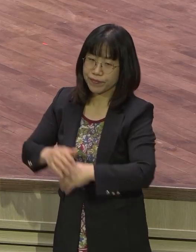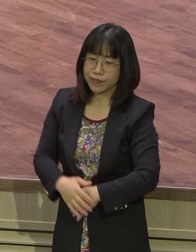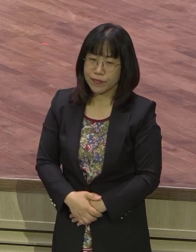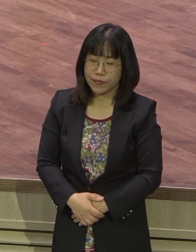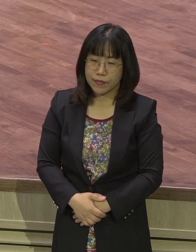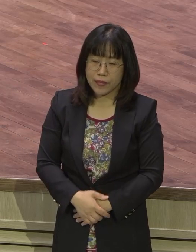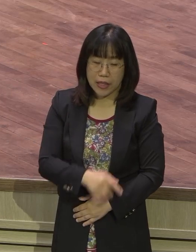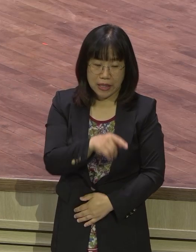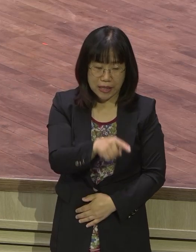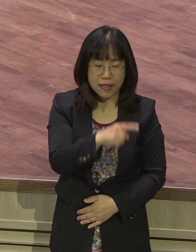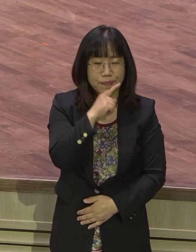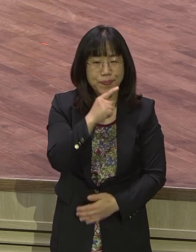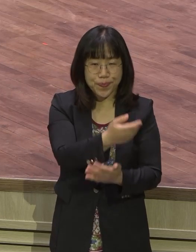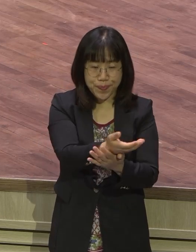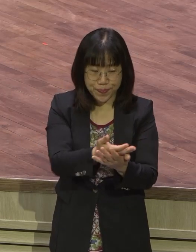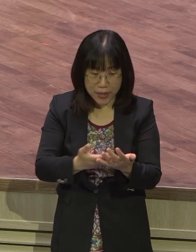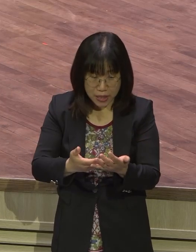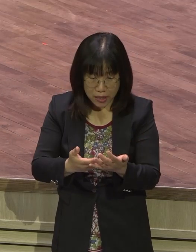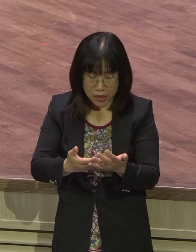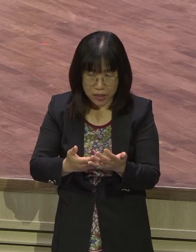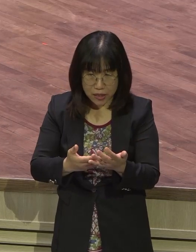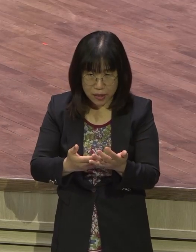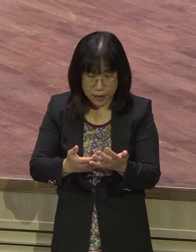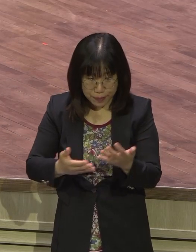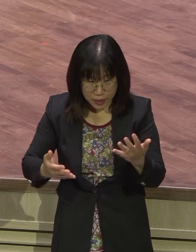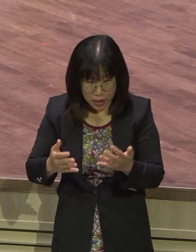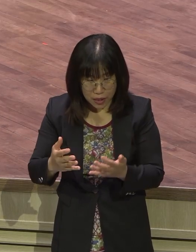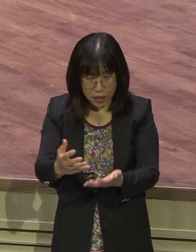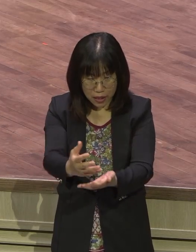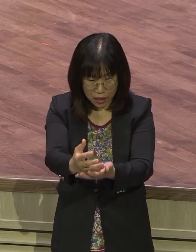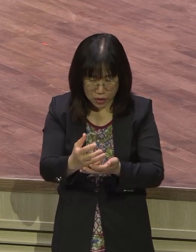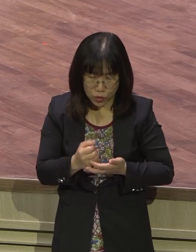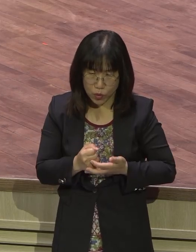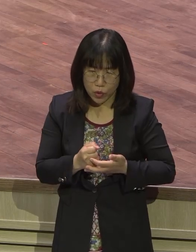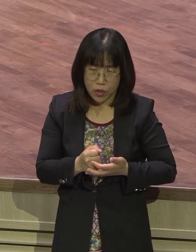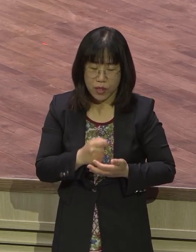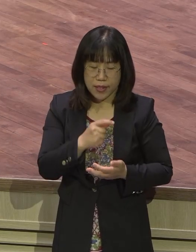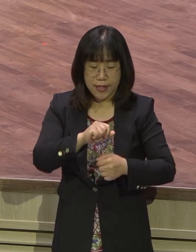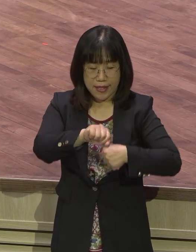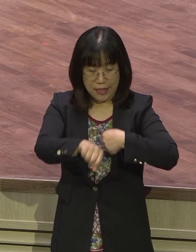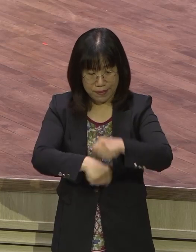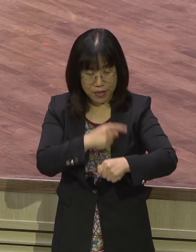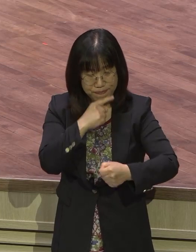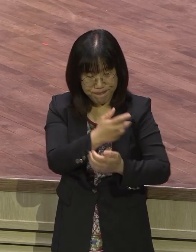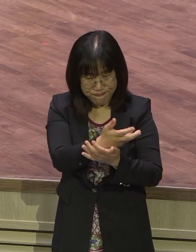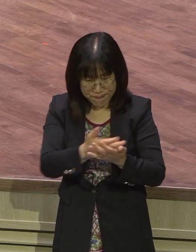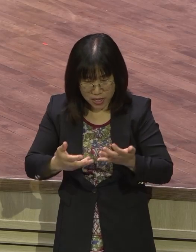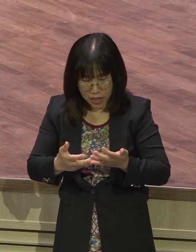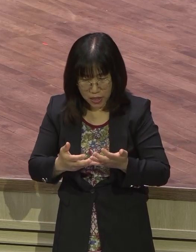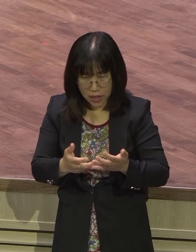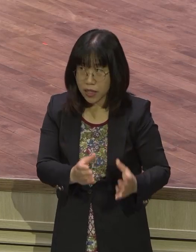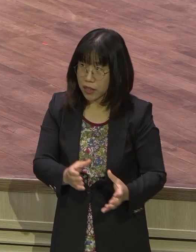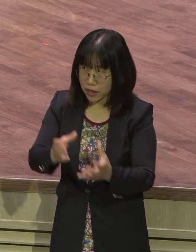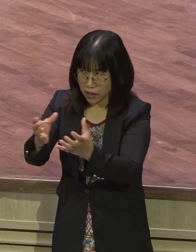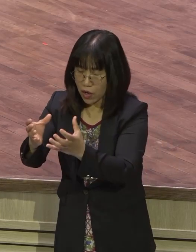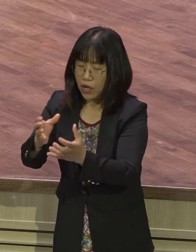그 피 피로 말면 아마 내가 그 짐승의 피로 말면 아마 그 사람 저를 내가 사해줄게.